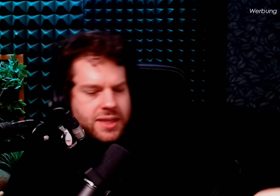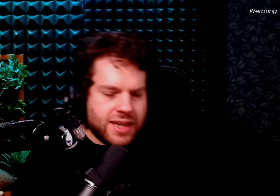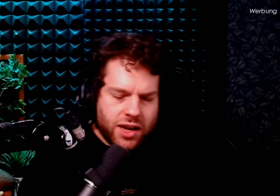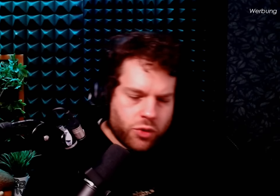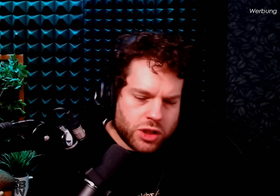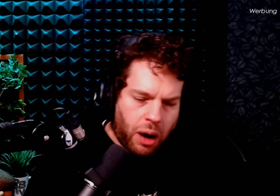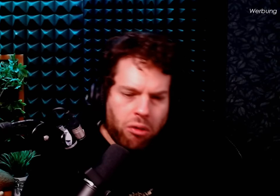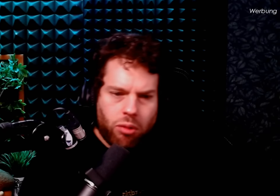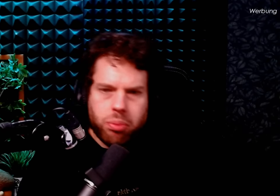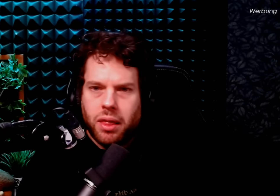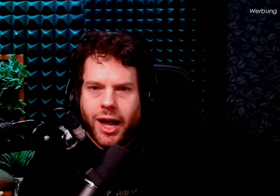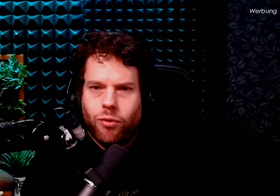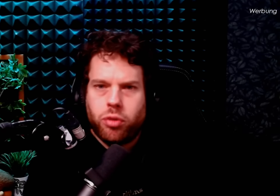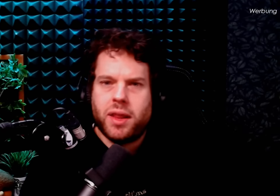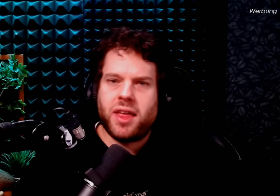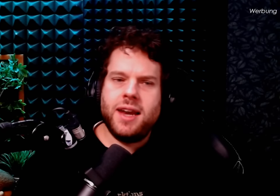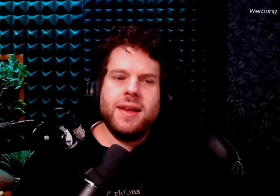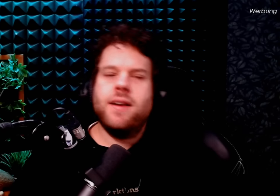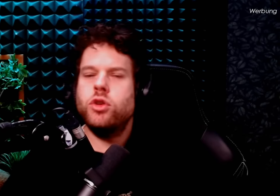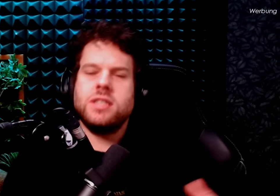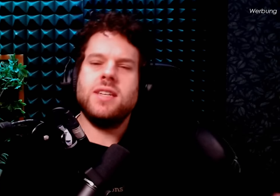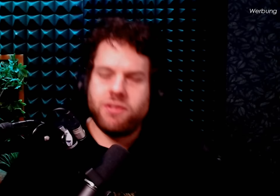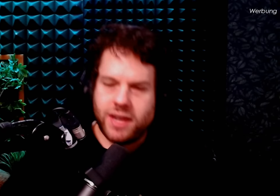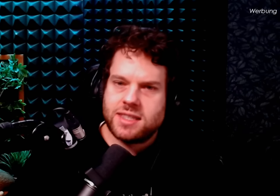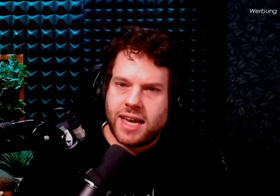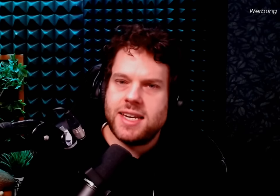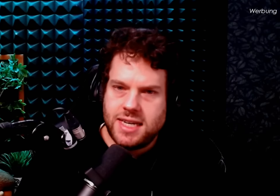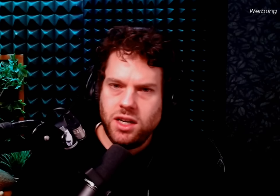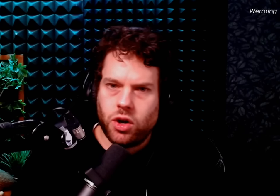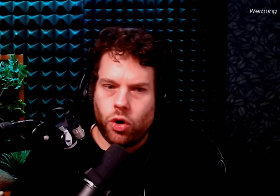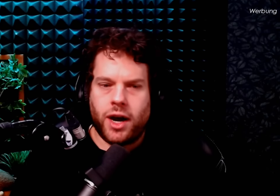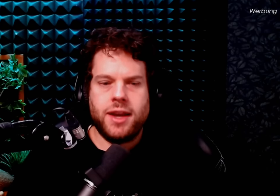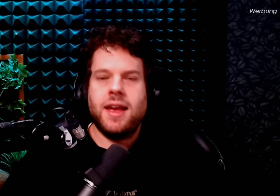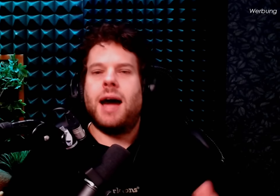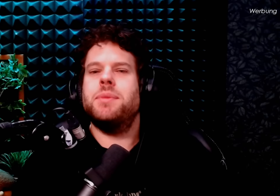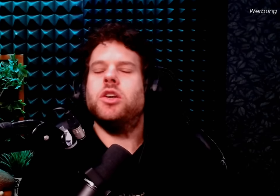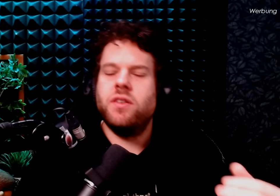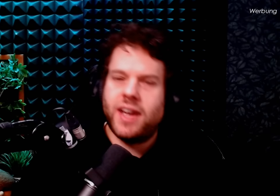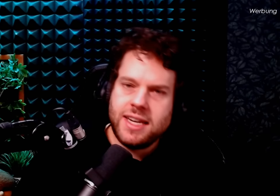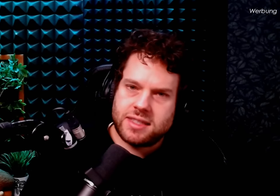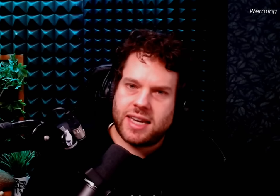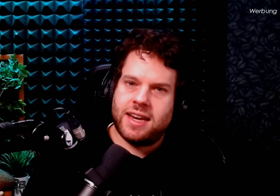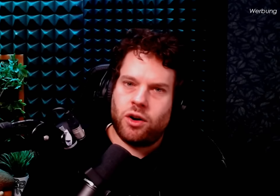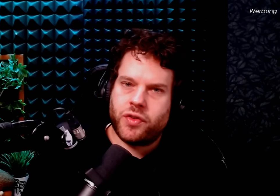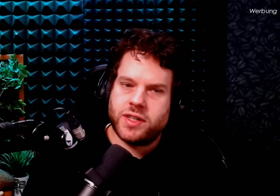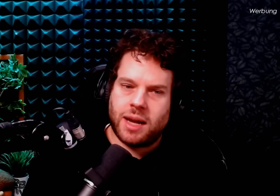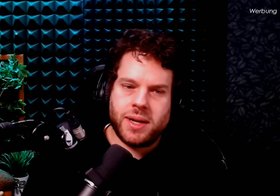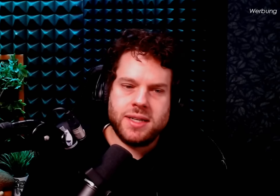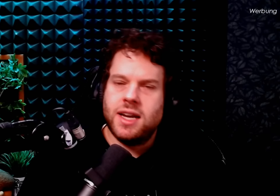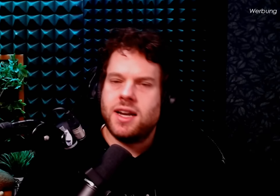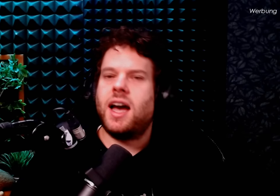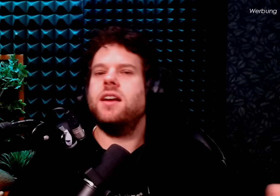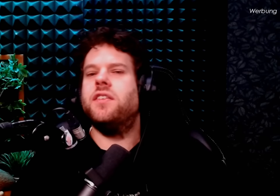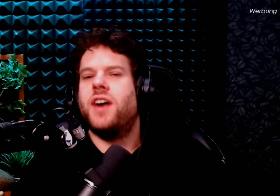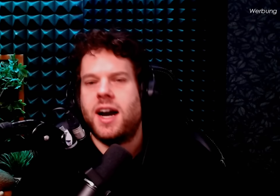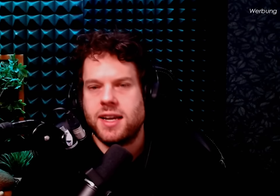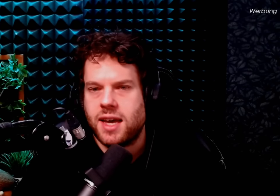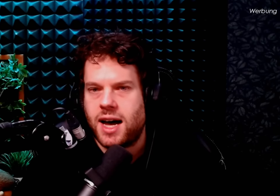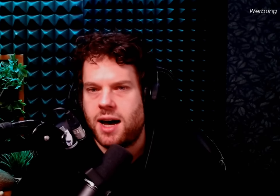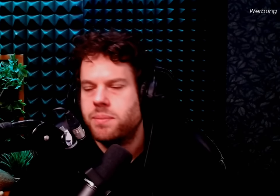mein Zahn, wo ist mein Zahn, wo ist mein Zahn, wussten nicht, welche Zähne ihnen gehören. Haben dann irgendwelche Zähne aufgesammelt. Krankenwagen kam,